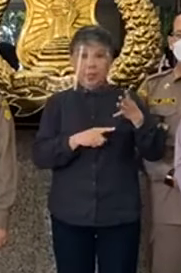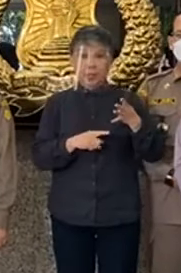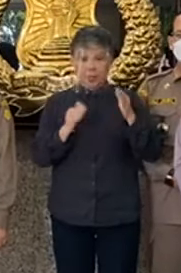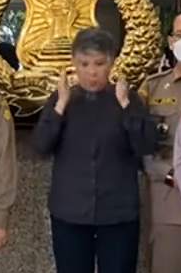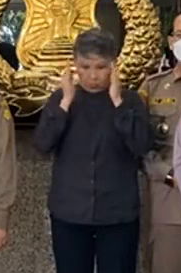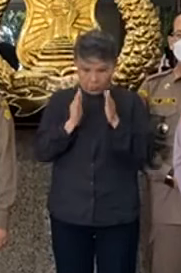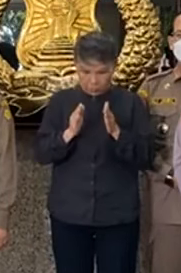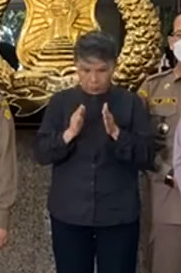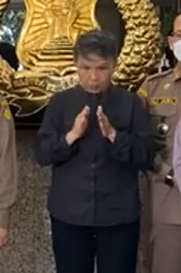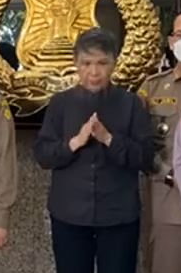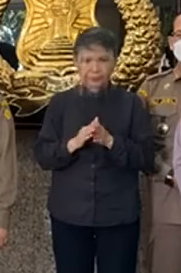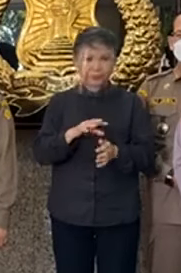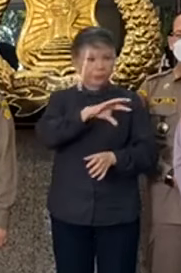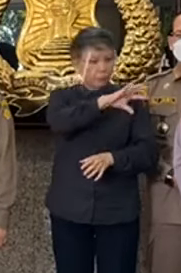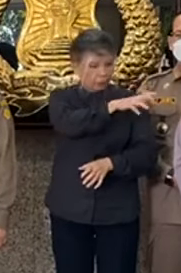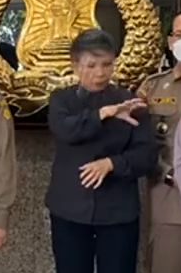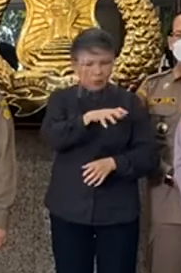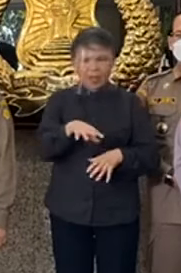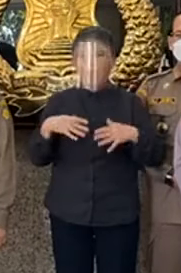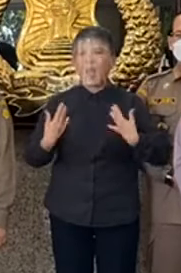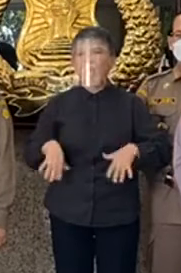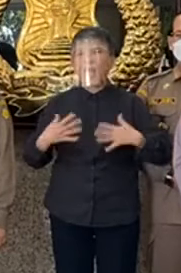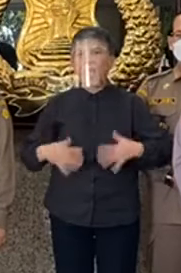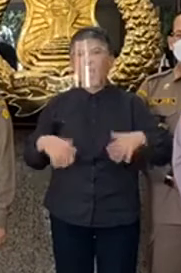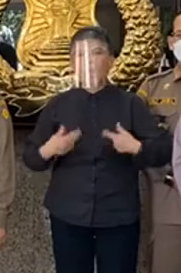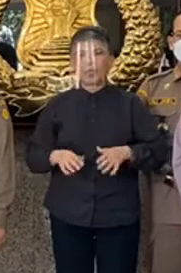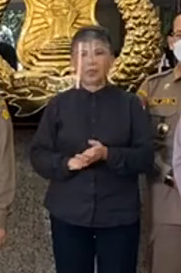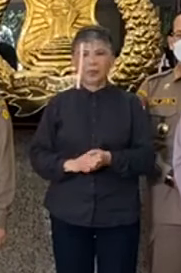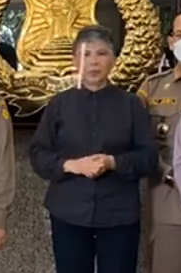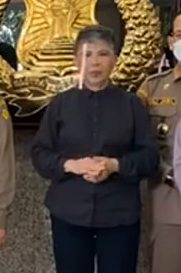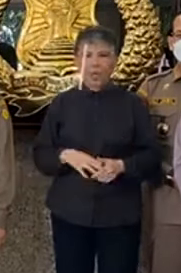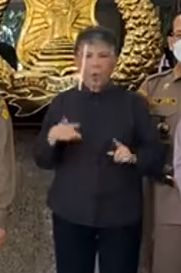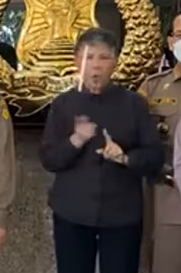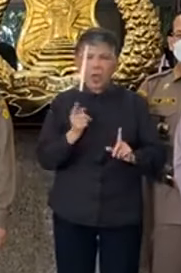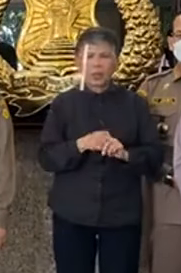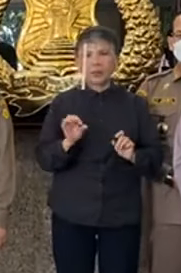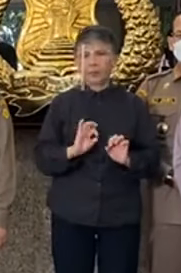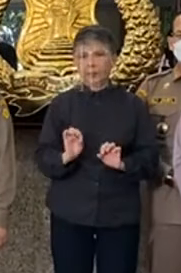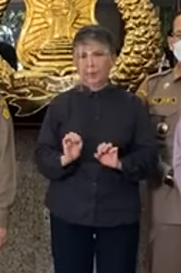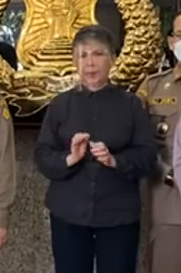khusus tentu pada daerah-daerah yang rawan yang akan kami porsir seperti